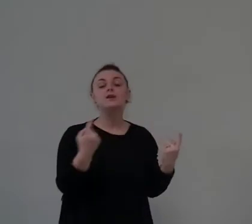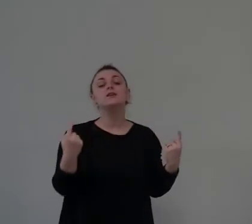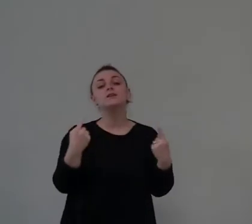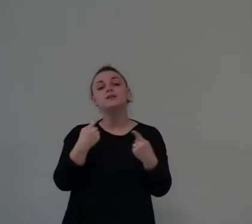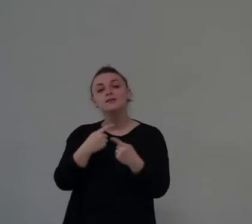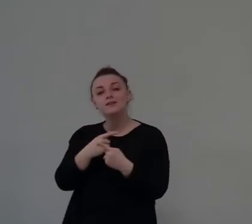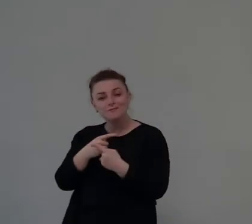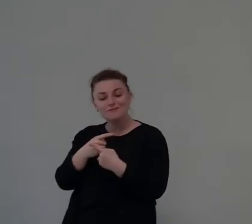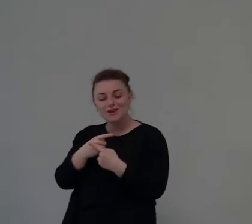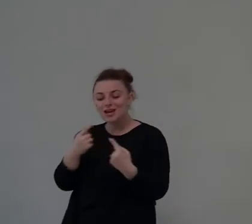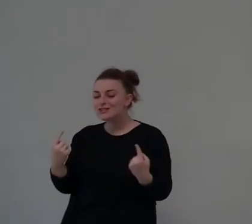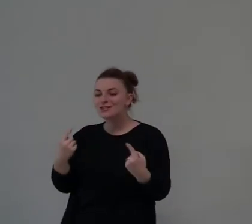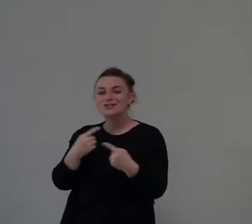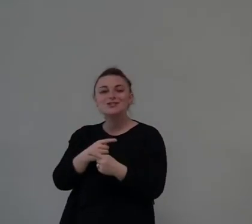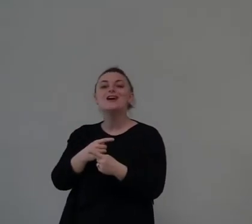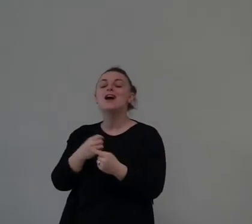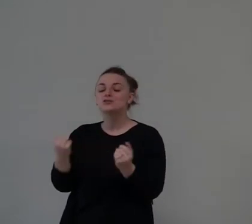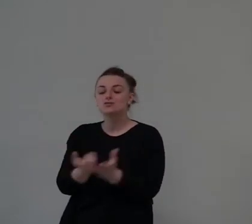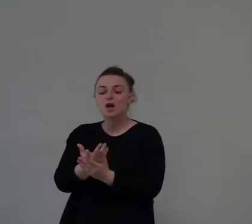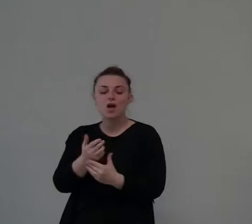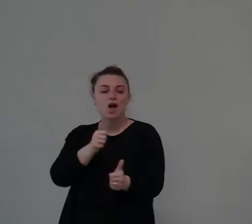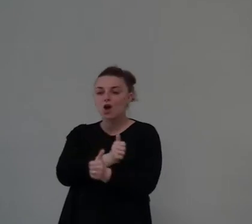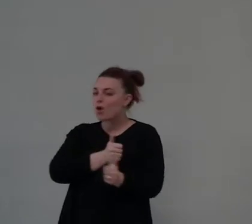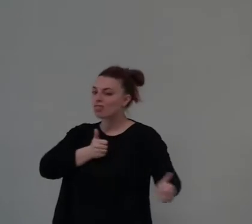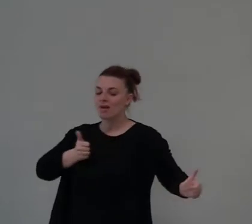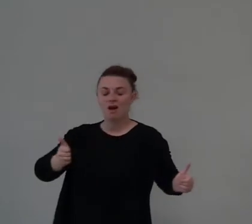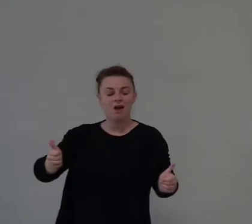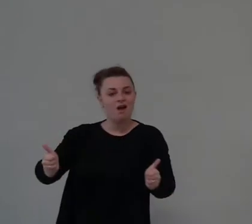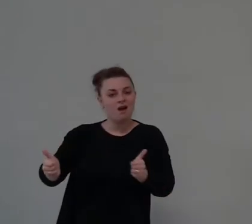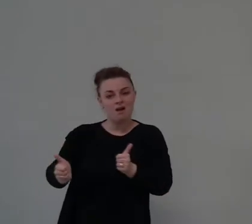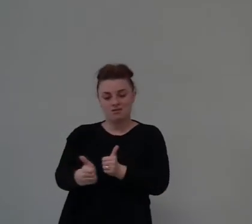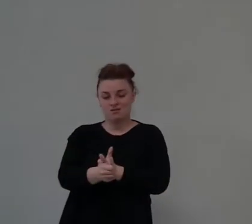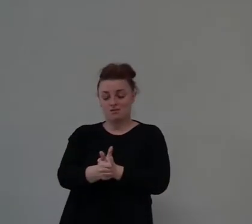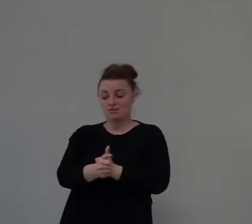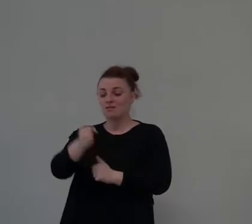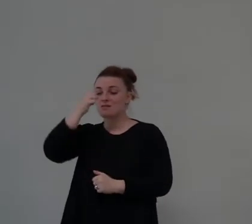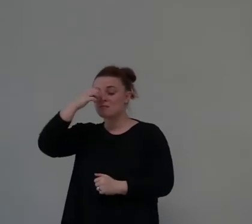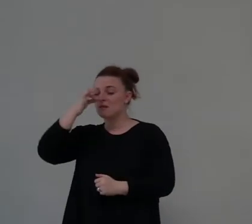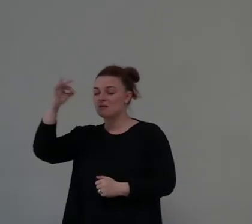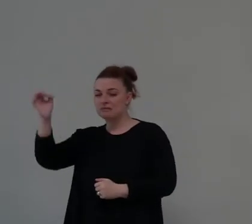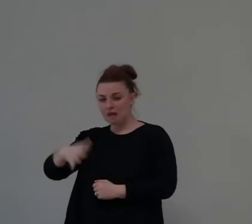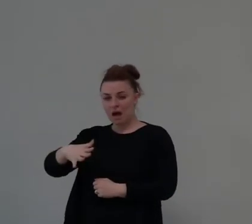a motivo del suo essere coerente con il compito che Dio gli aveva dato di dirigere il suo cuore.